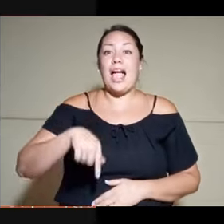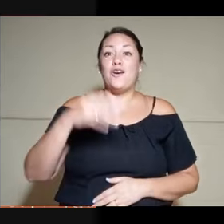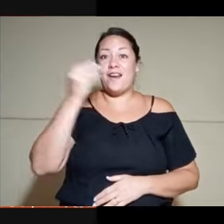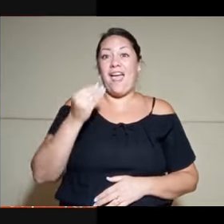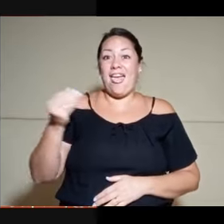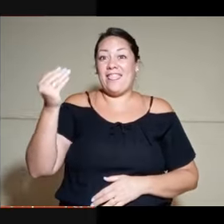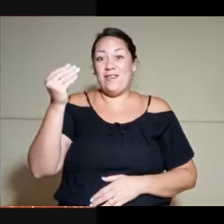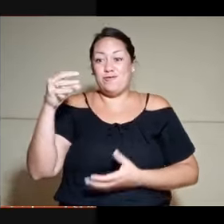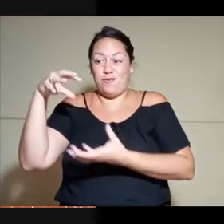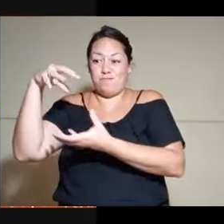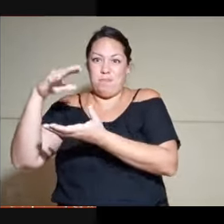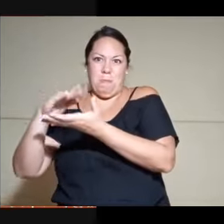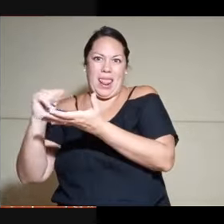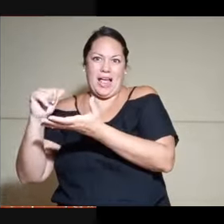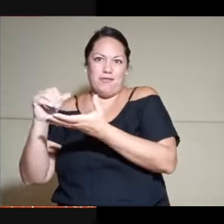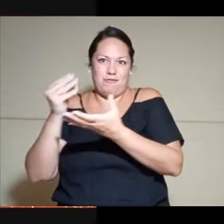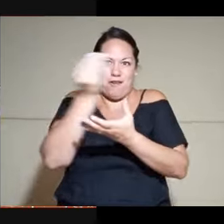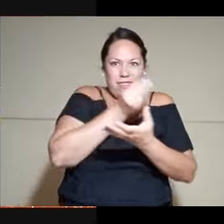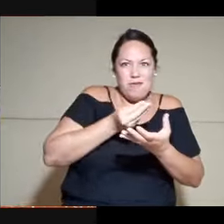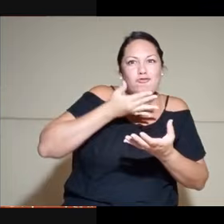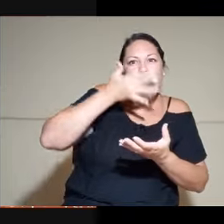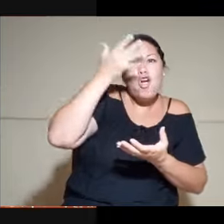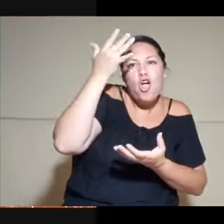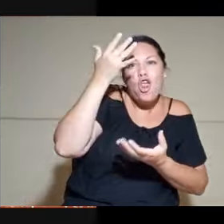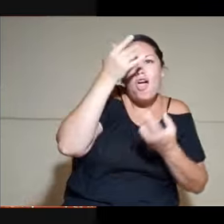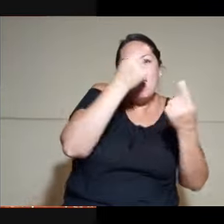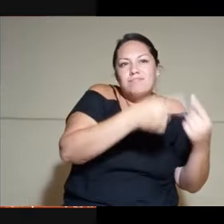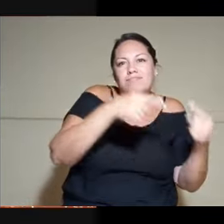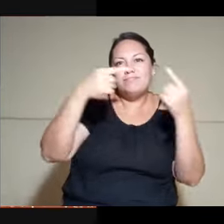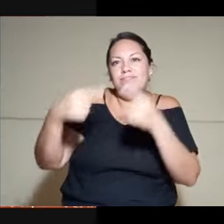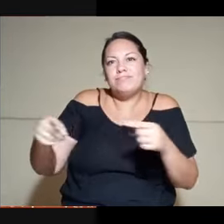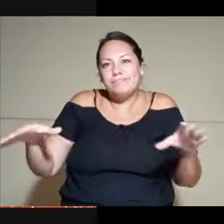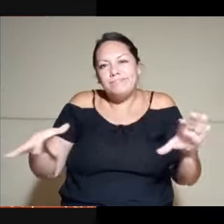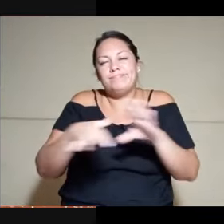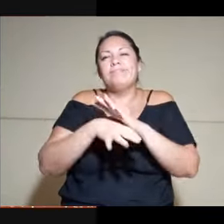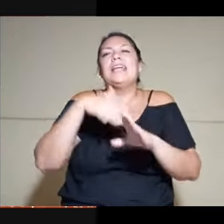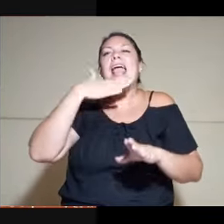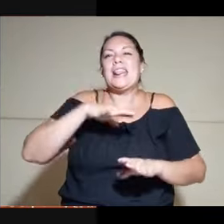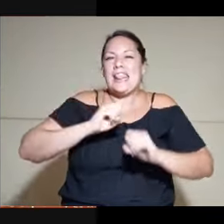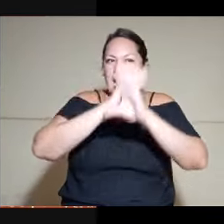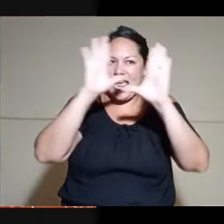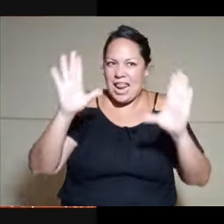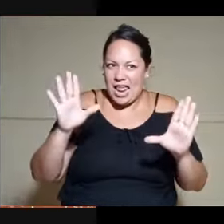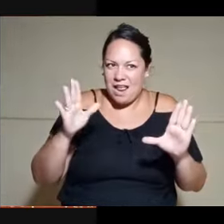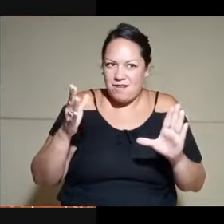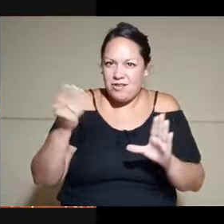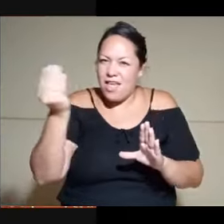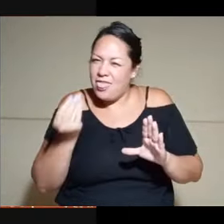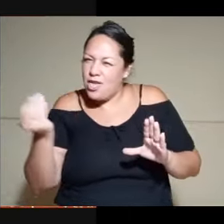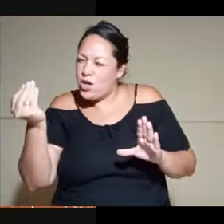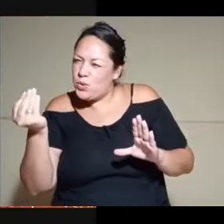la presentación. De la maqueta, Bien. Entonces, quizás viendo ustedes recién la figura de la